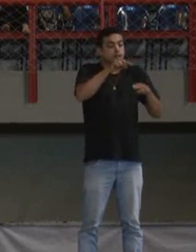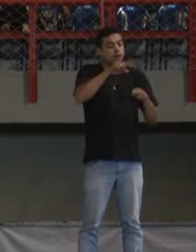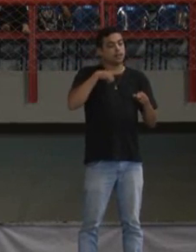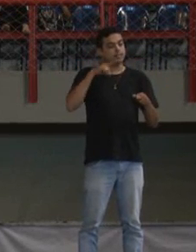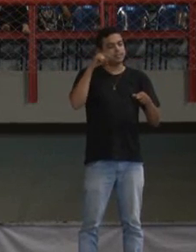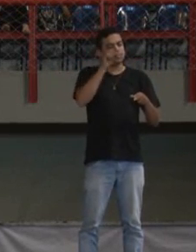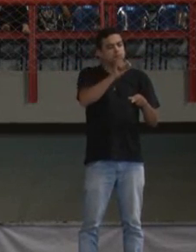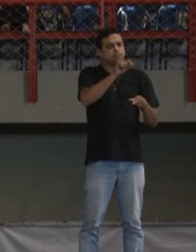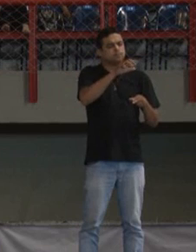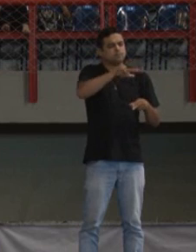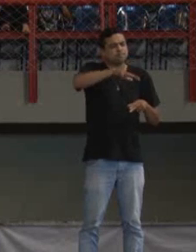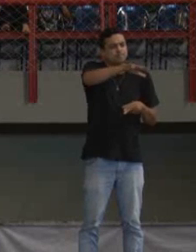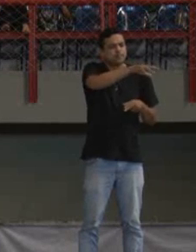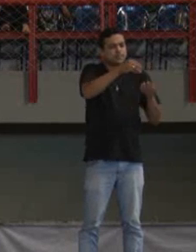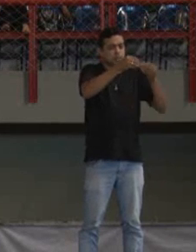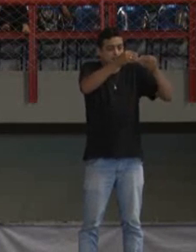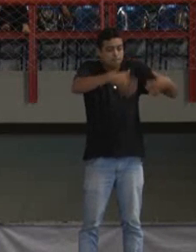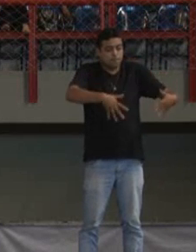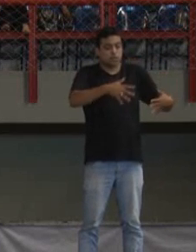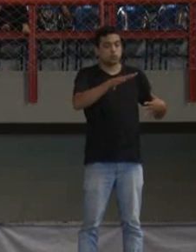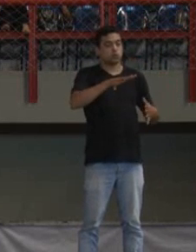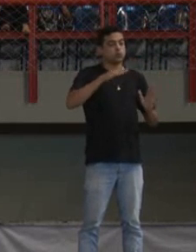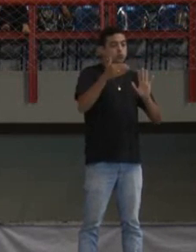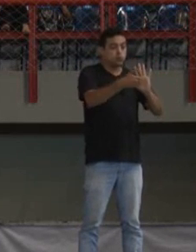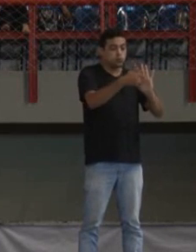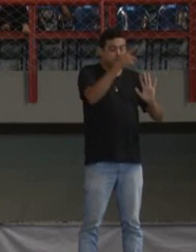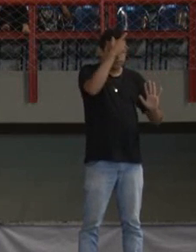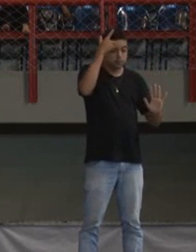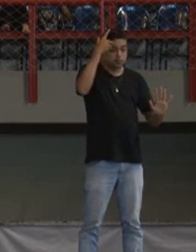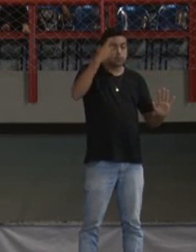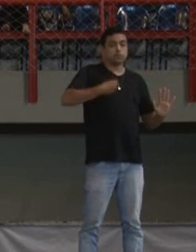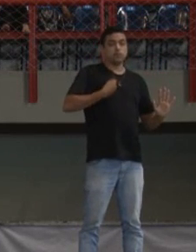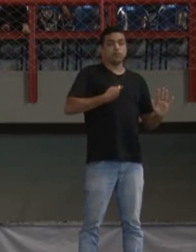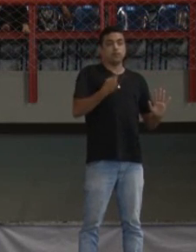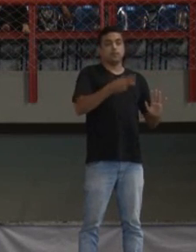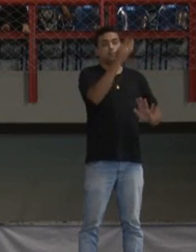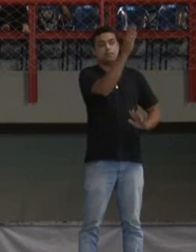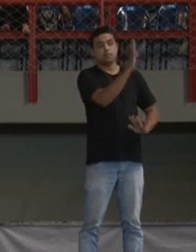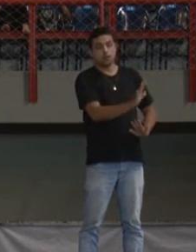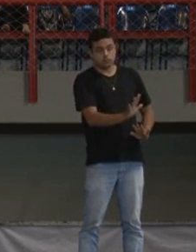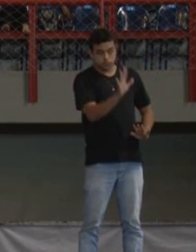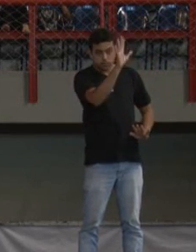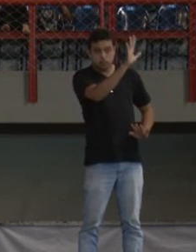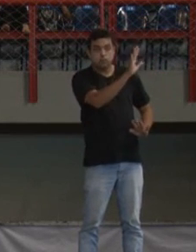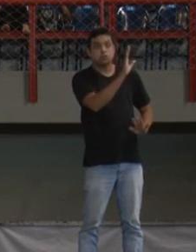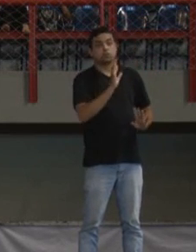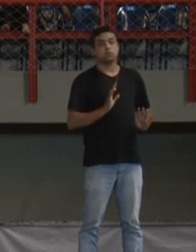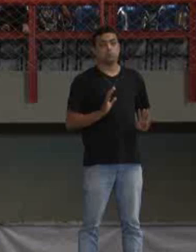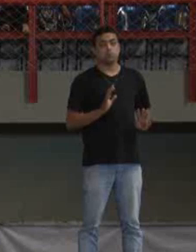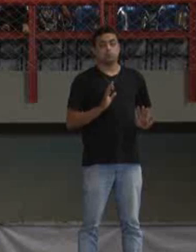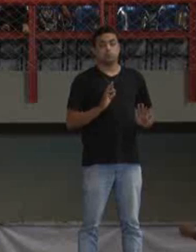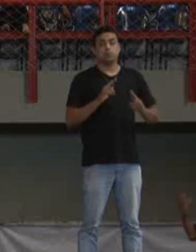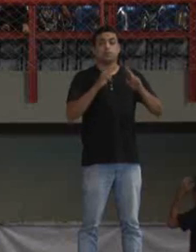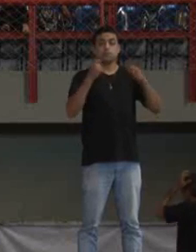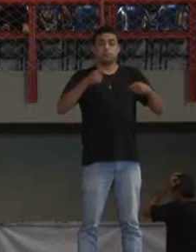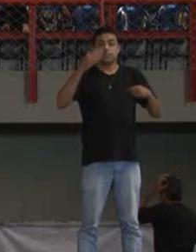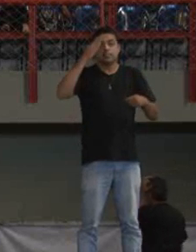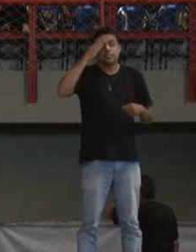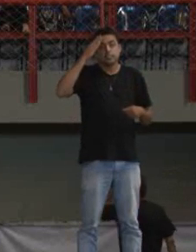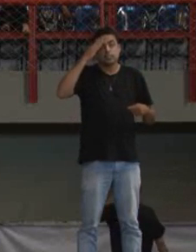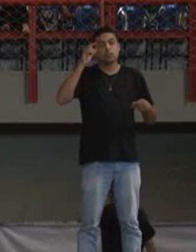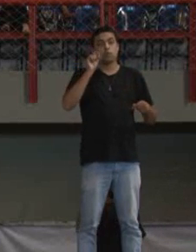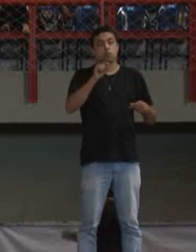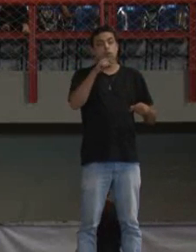contexto extremamente prejudicial para a colônia brasileira naquele período, certo? Então, preciso